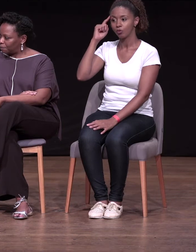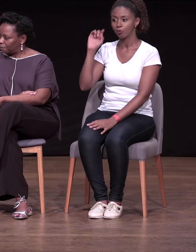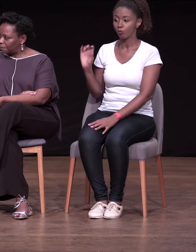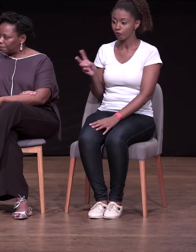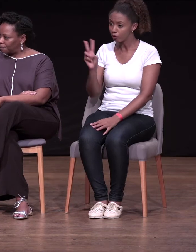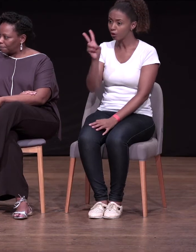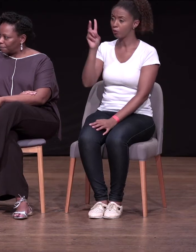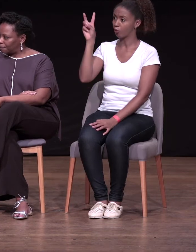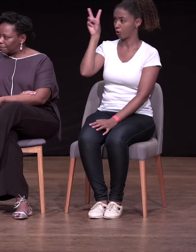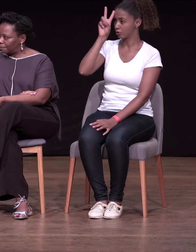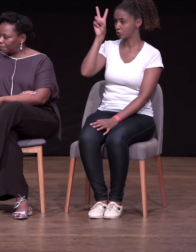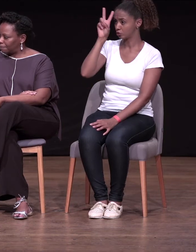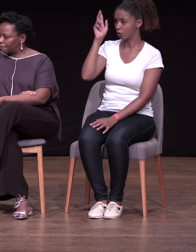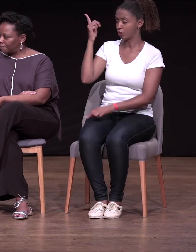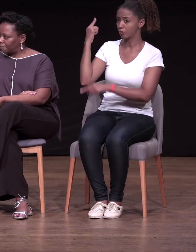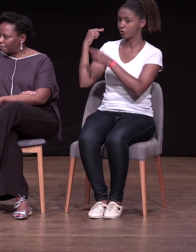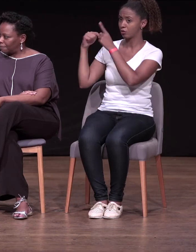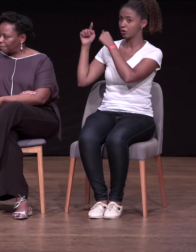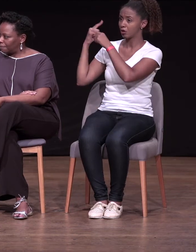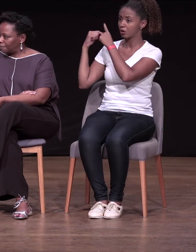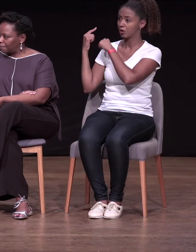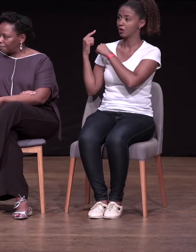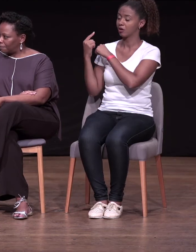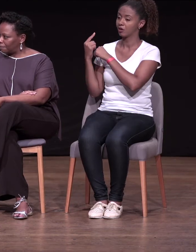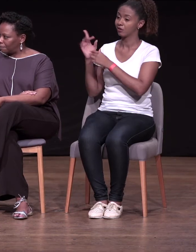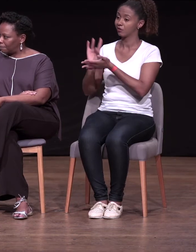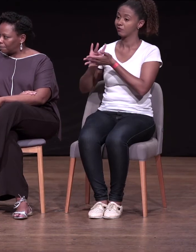dizer, ele não deixa de